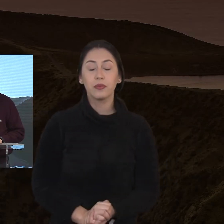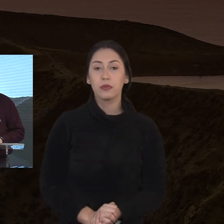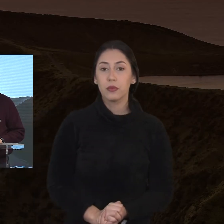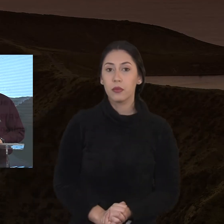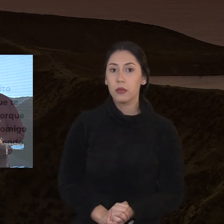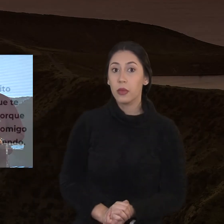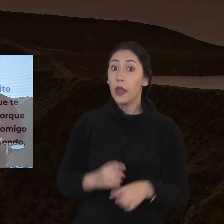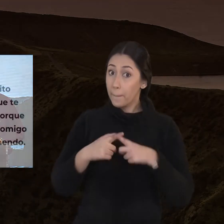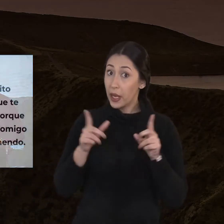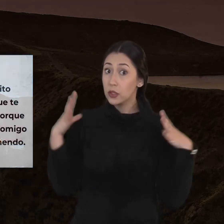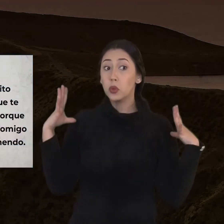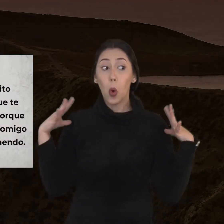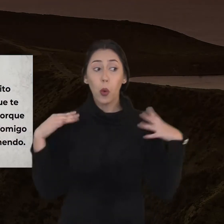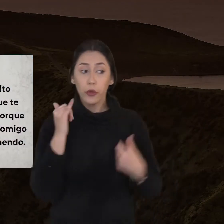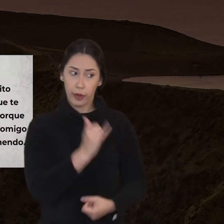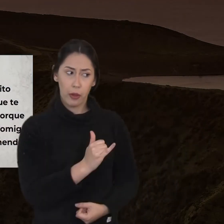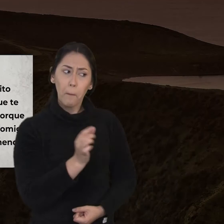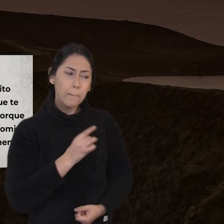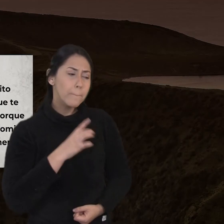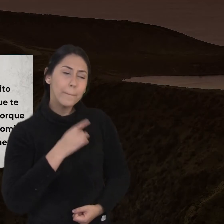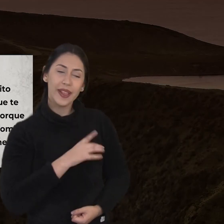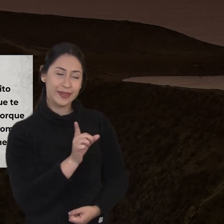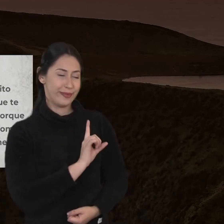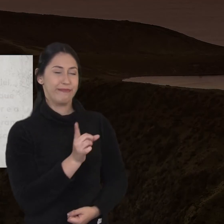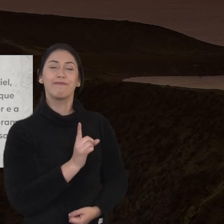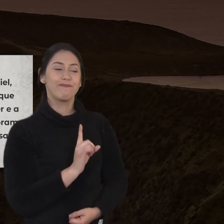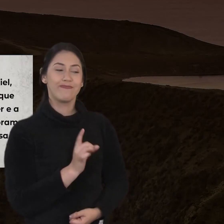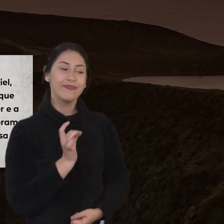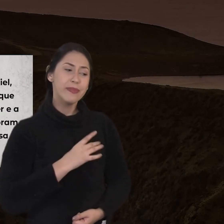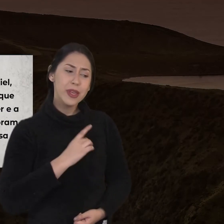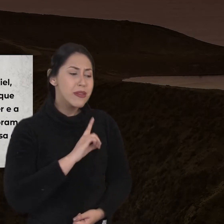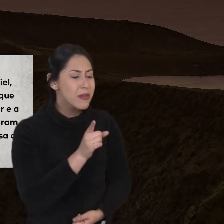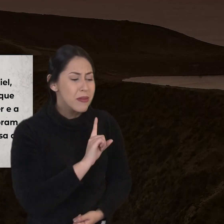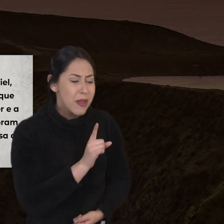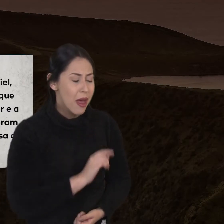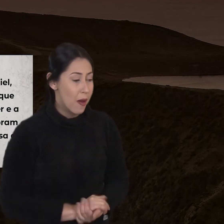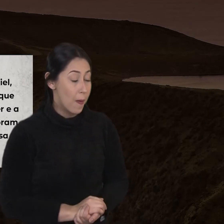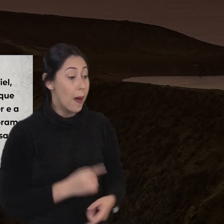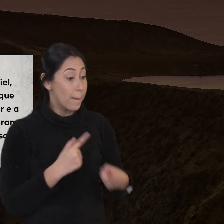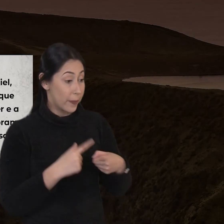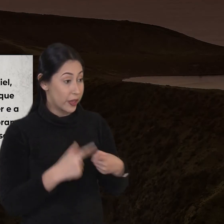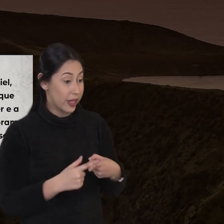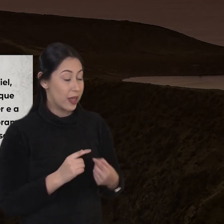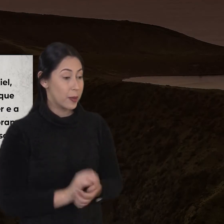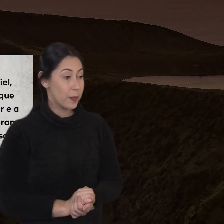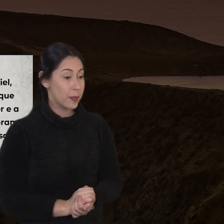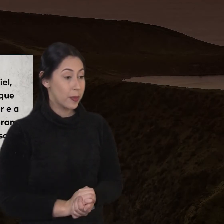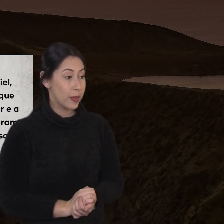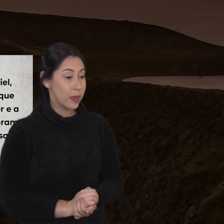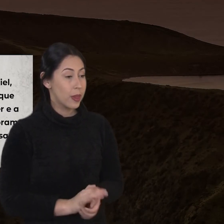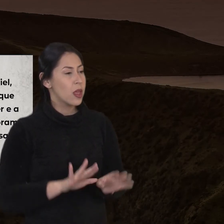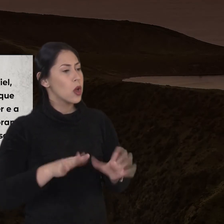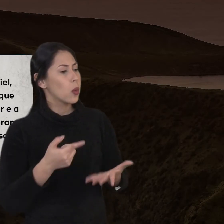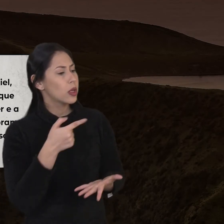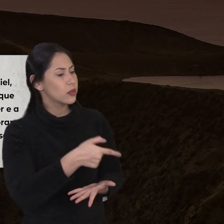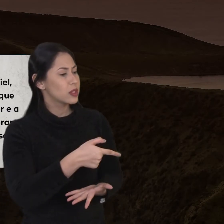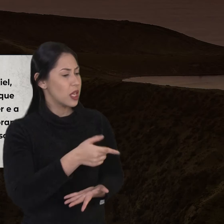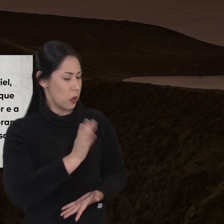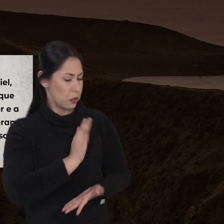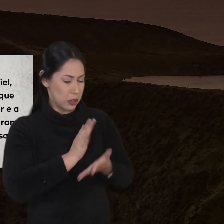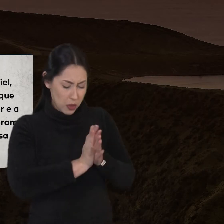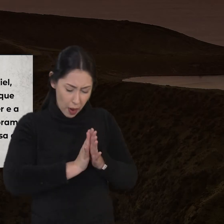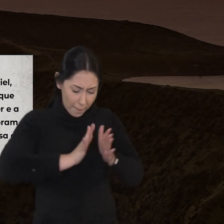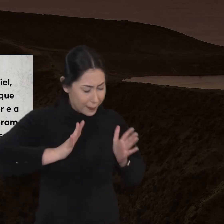me disse não temas vamos ver o versículo 12 agora não temos daniel porque desde o primeiro dia em que aplicaste o coração a